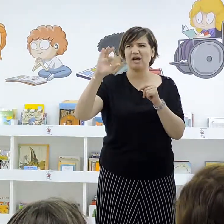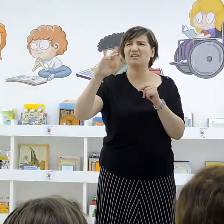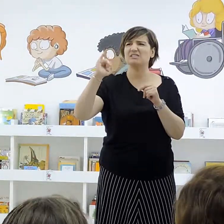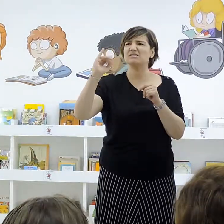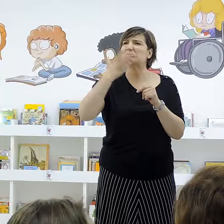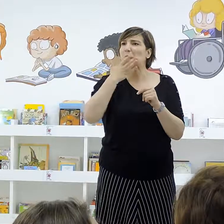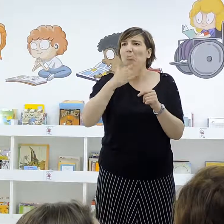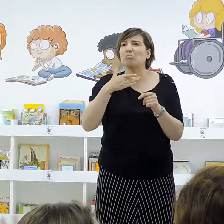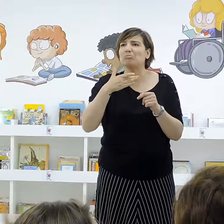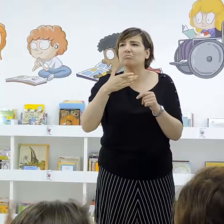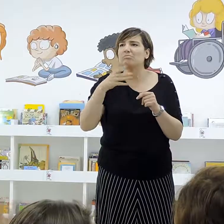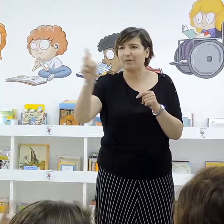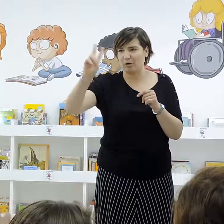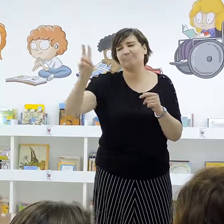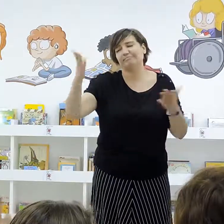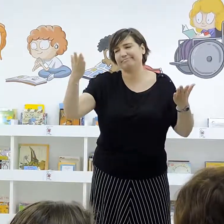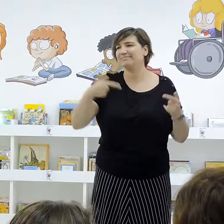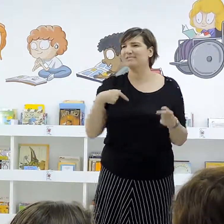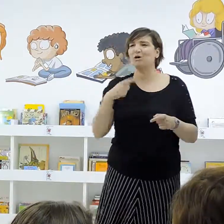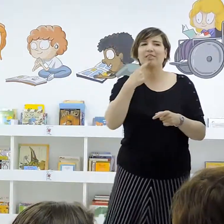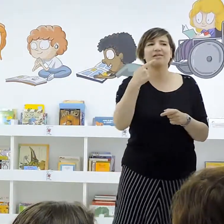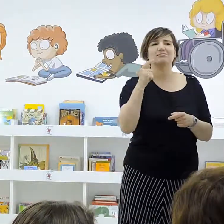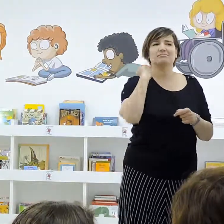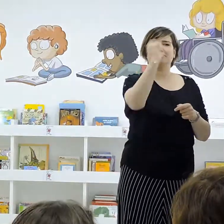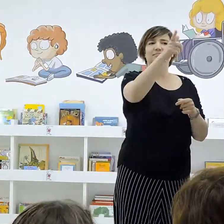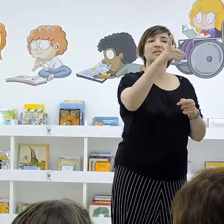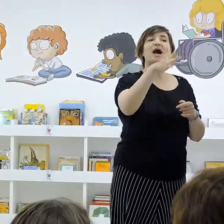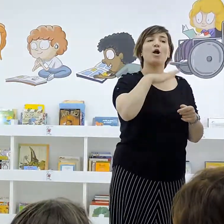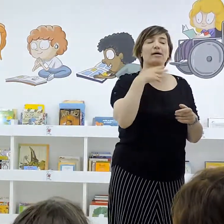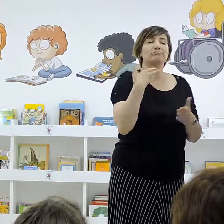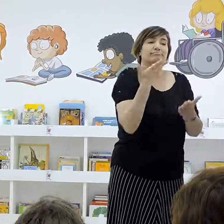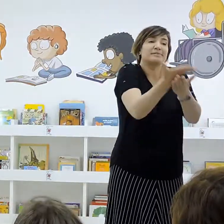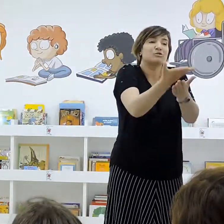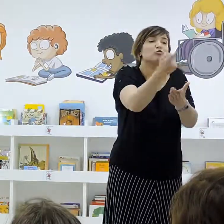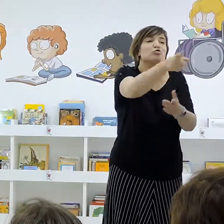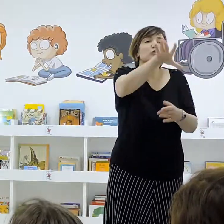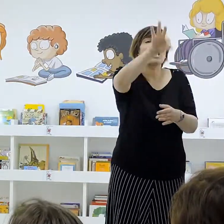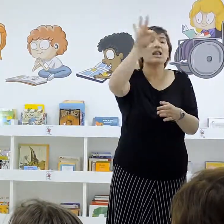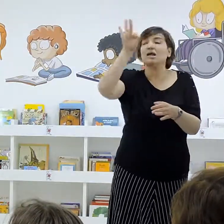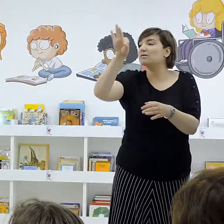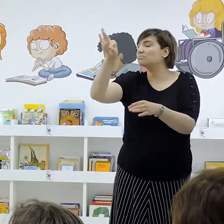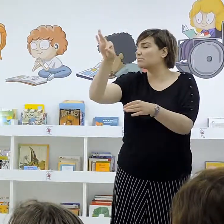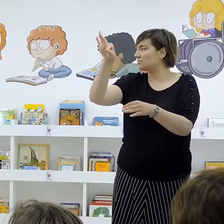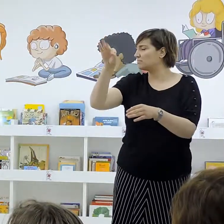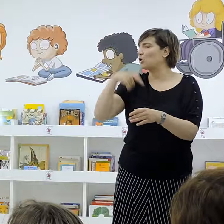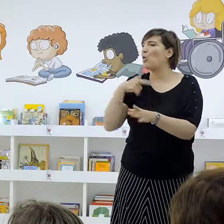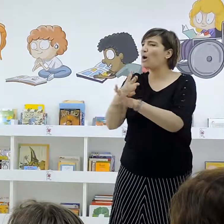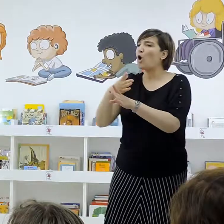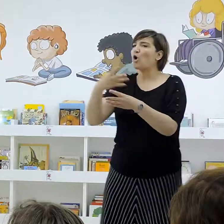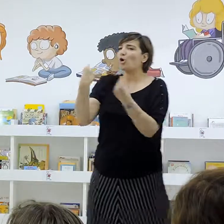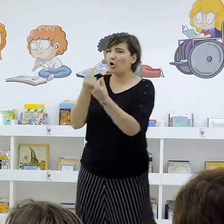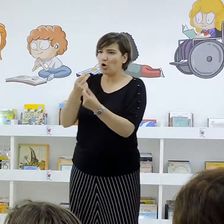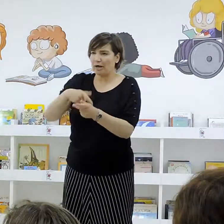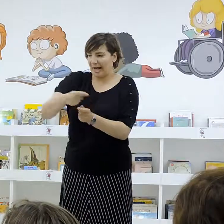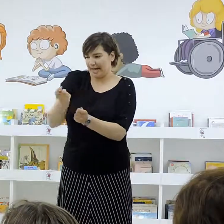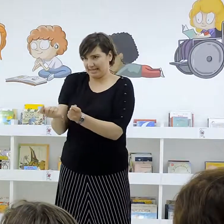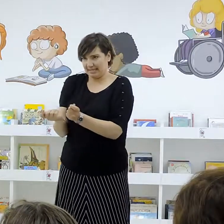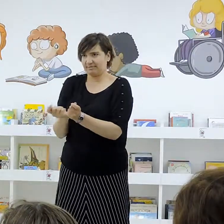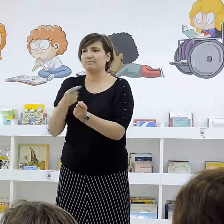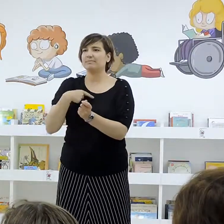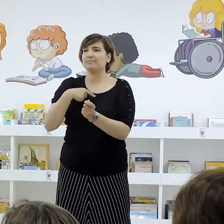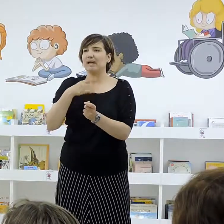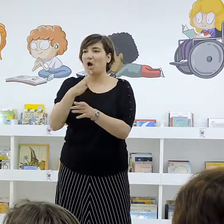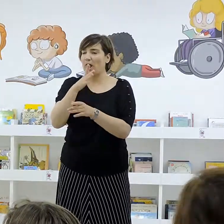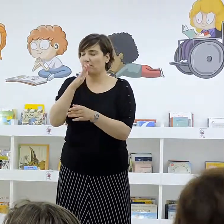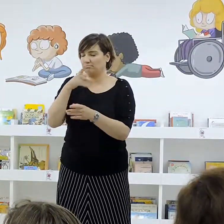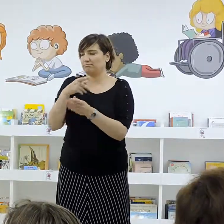Victoria, yo te he elegido porque te lo he tirado a ti, ¿no? Entonces yo te voy a pedir que tú elijas. Este juego va a ser con cartas, eso sí. Entonces, como es con una